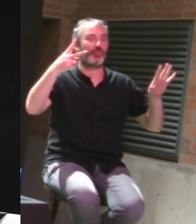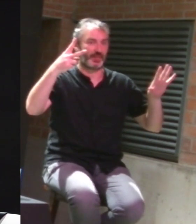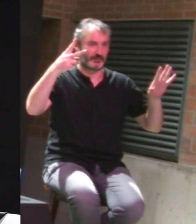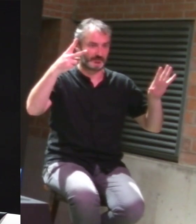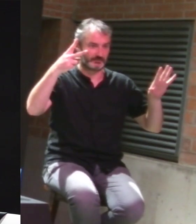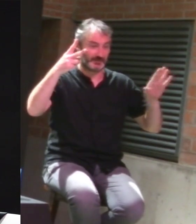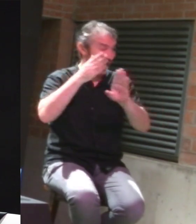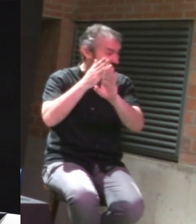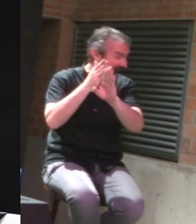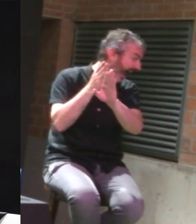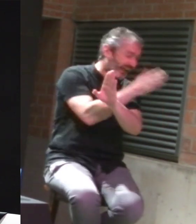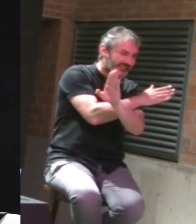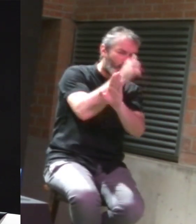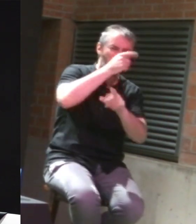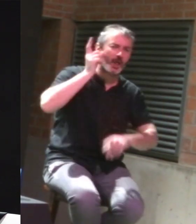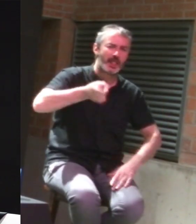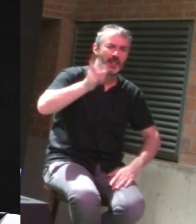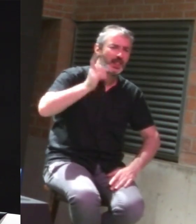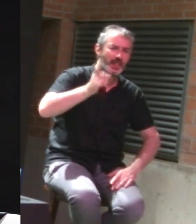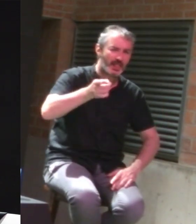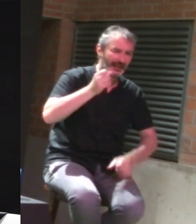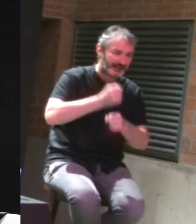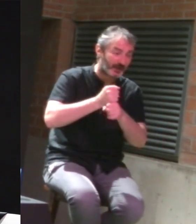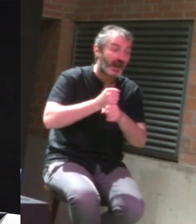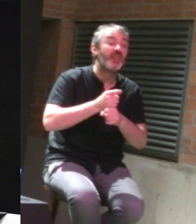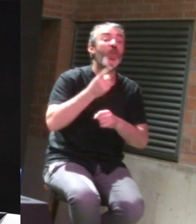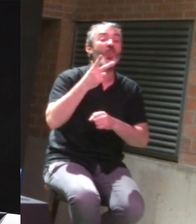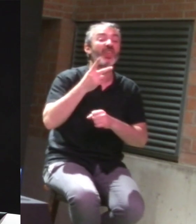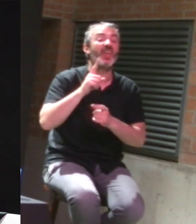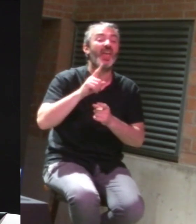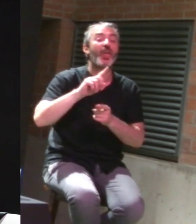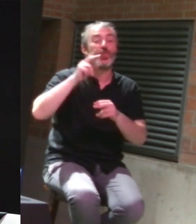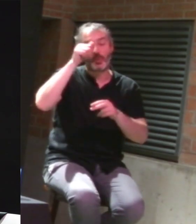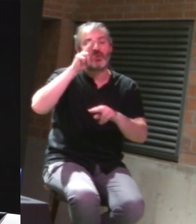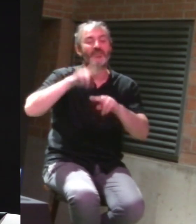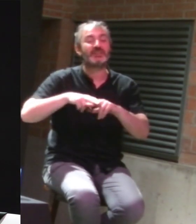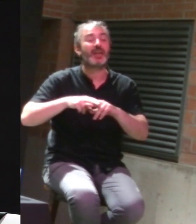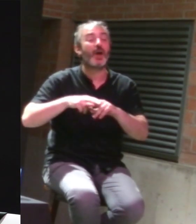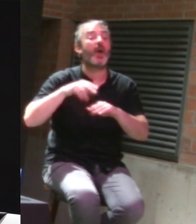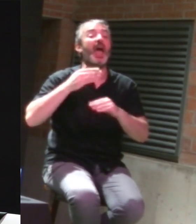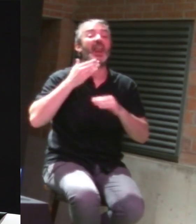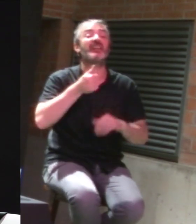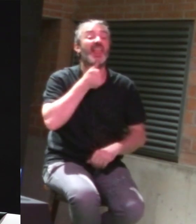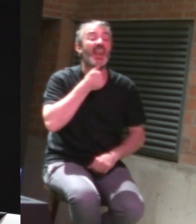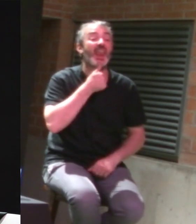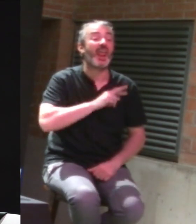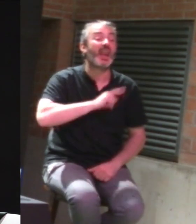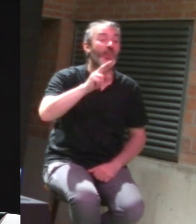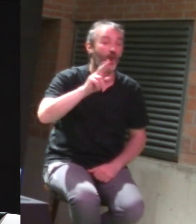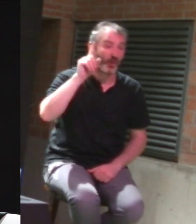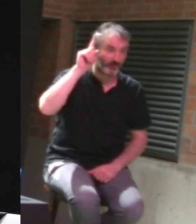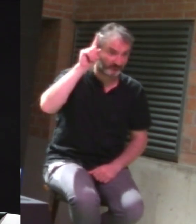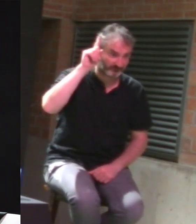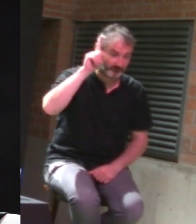anar a missa. Perquè abans la gent treballava diumenges i tot. Per què? Perquè així es rentabilitzava l'acció de la màquina